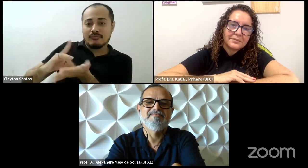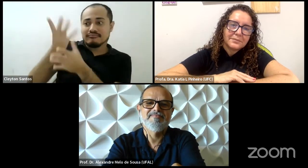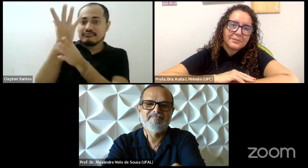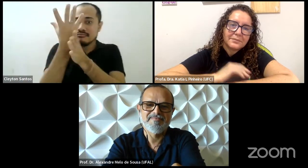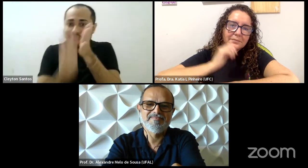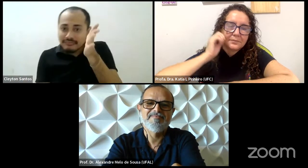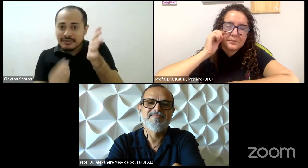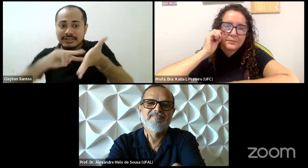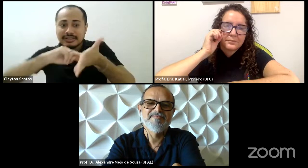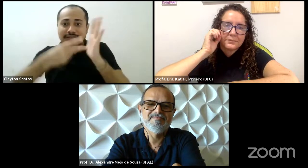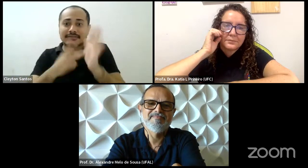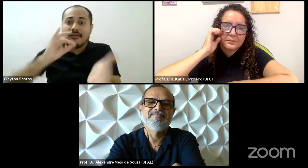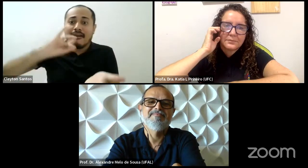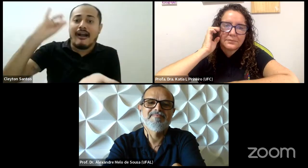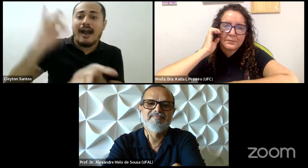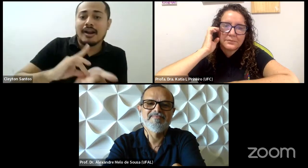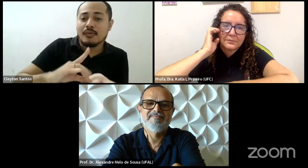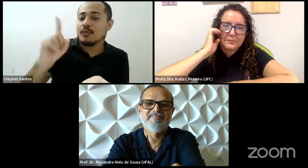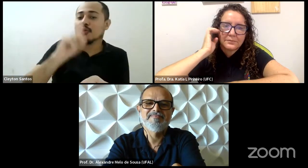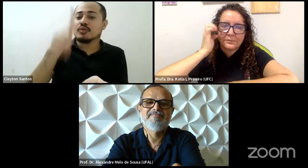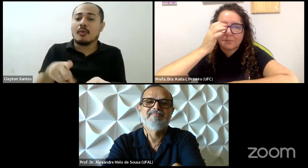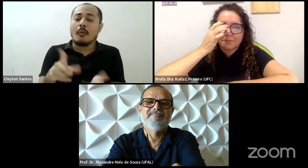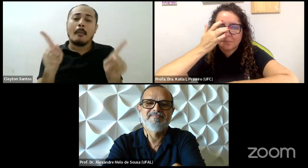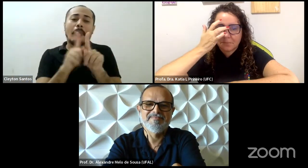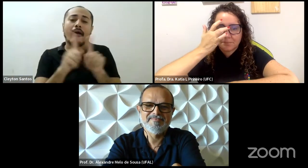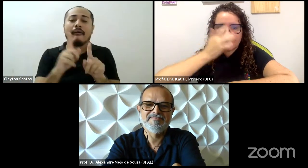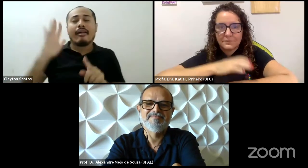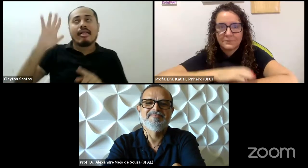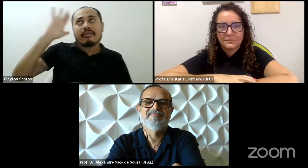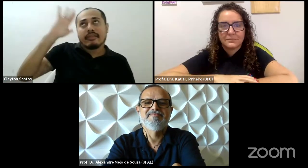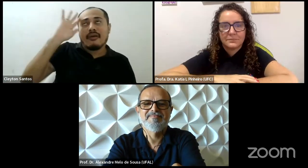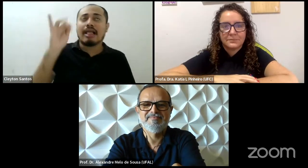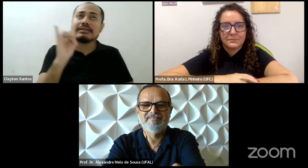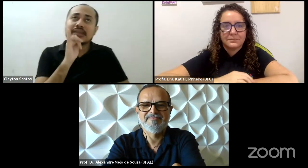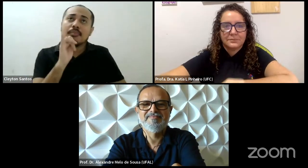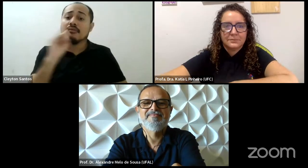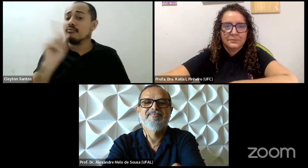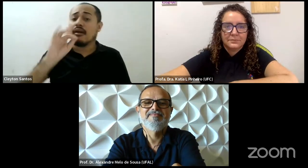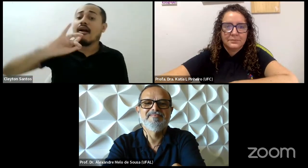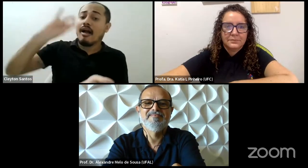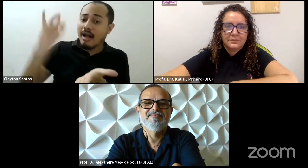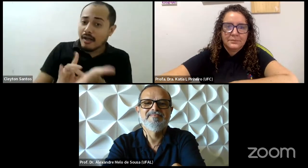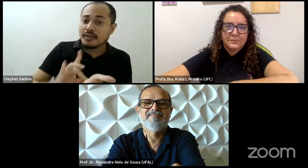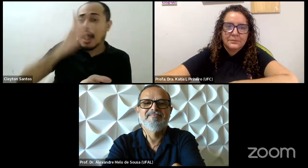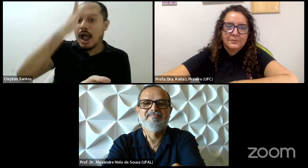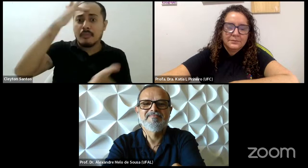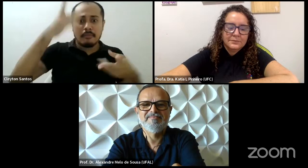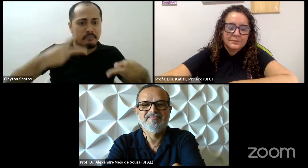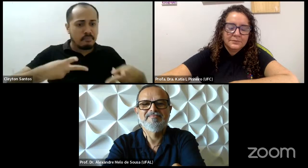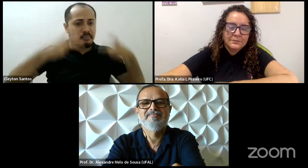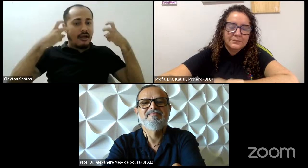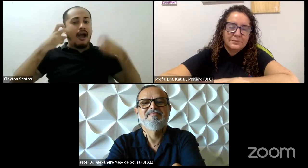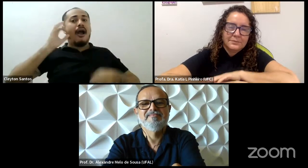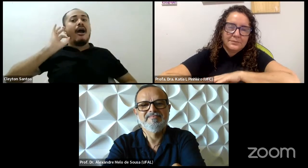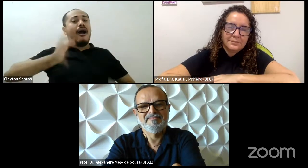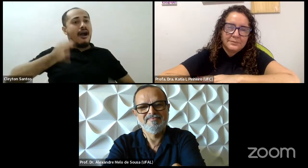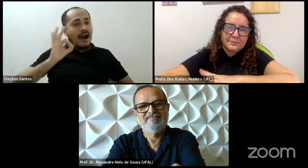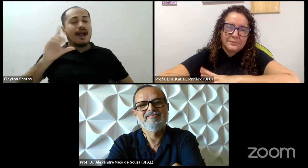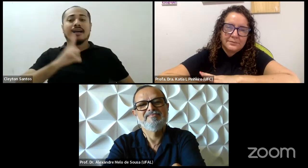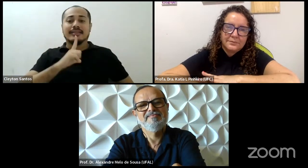do cotidiano que não vai alterar em nada a estrutura dela. É uma das características da língua, por